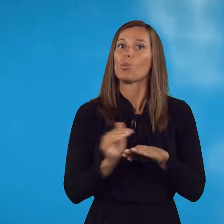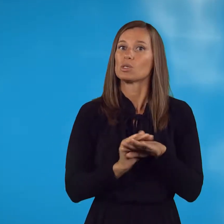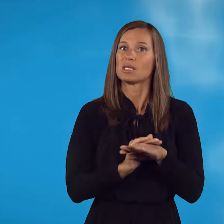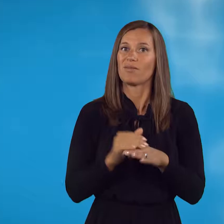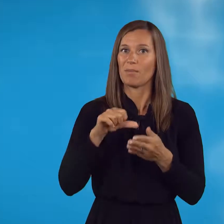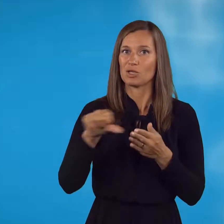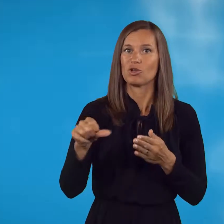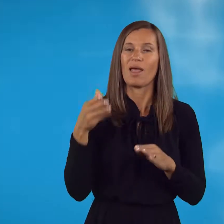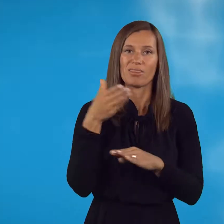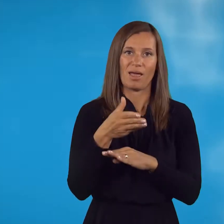Oprostitve plačila dajatev.